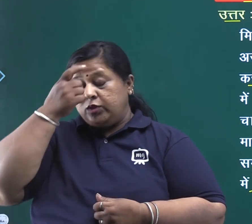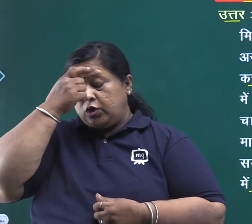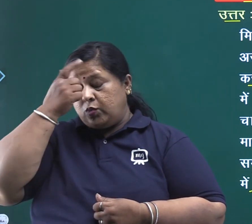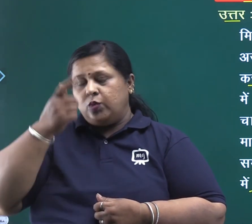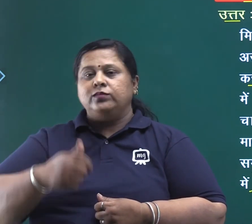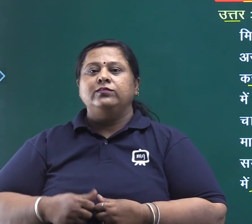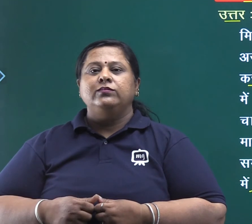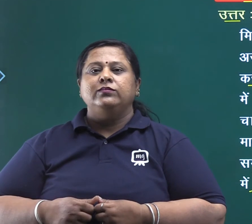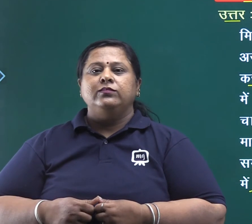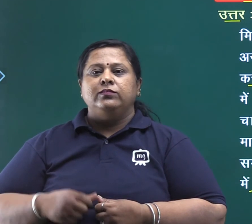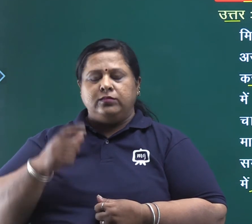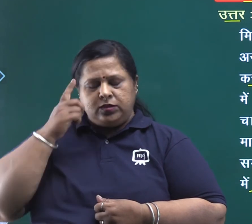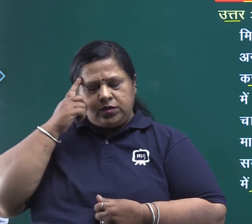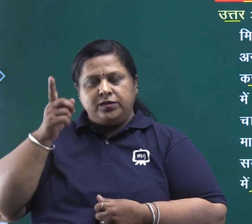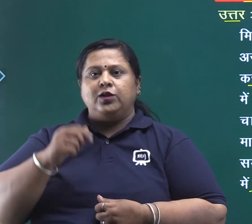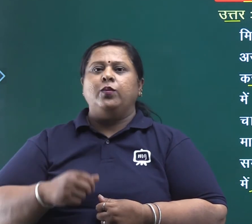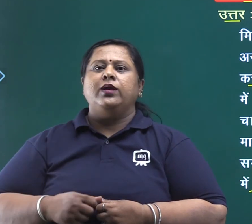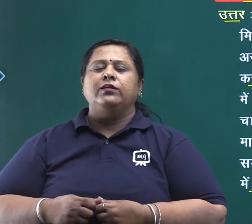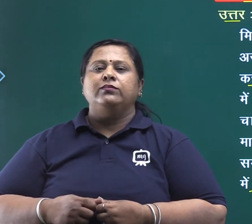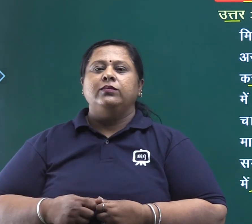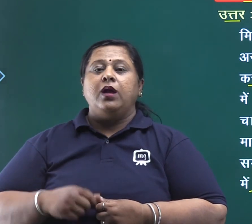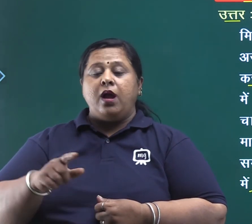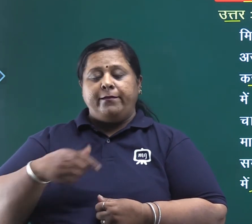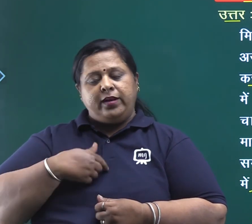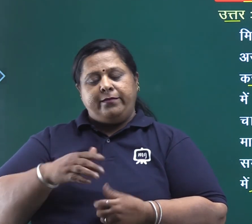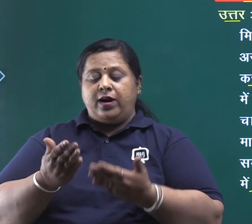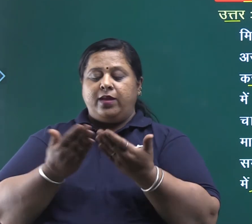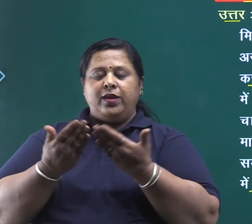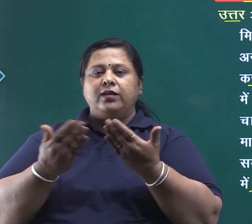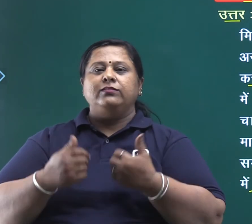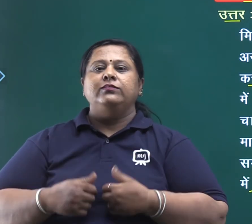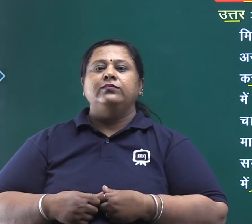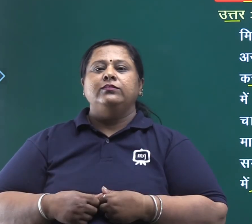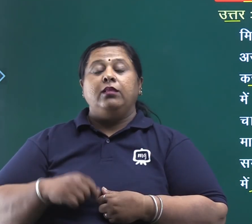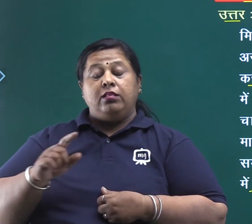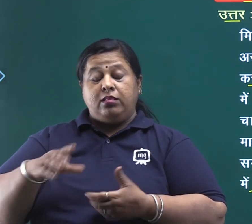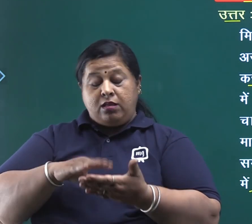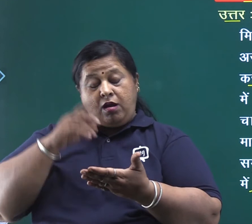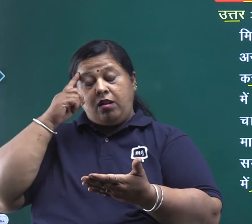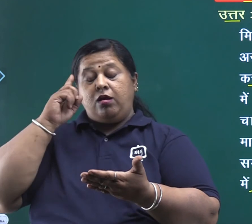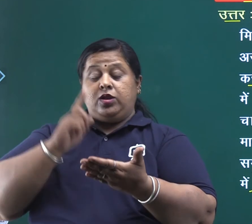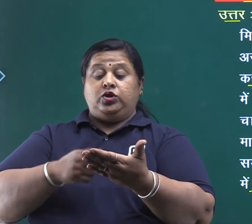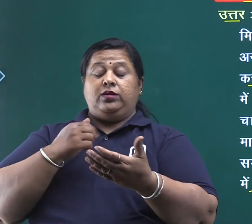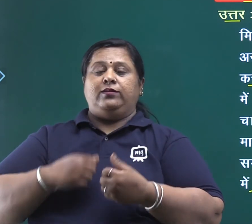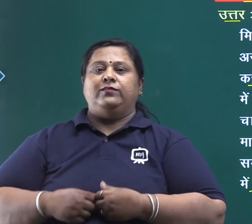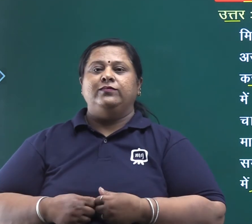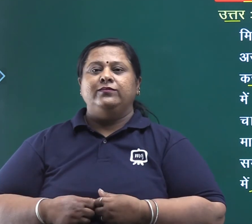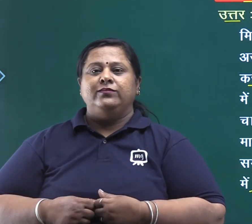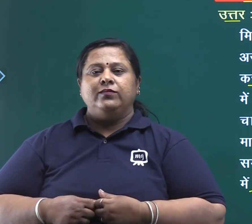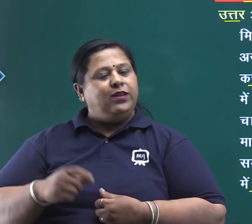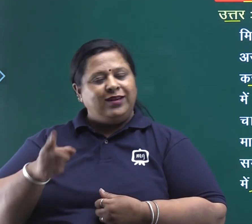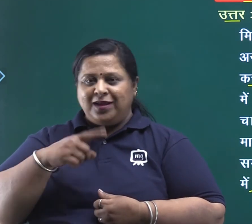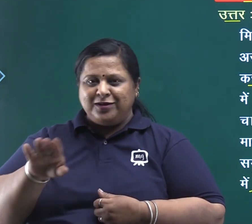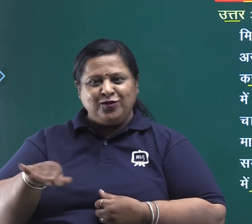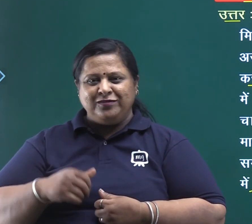परेशानियों को समझते हुए अपनी पढ़ाई में ध्यान लगाना चाहिए। ठीक